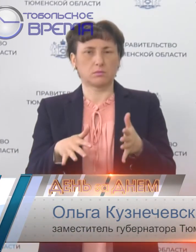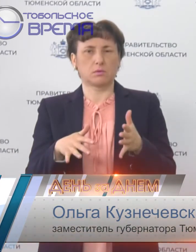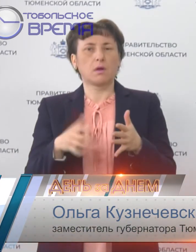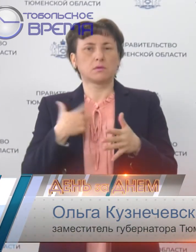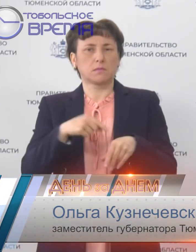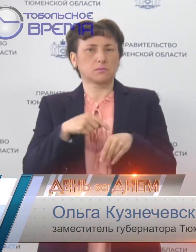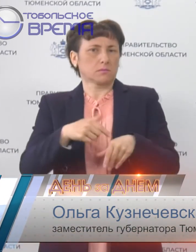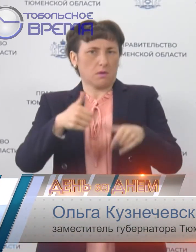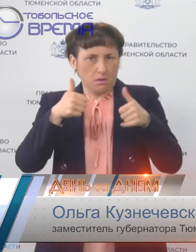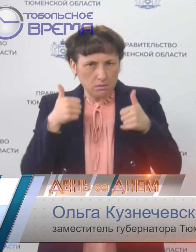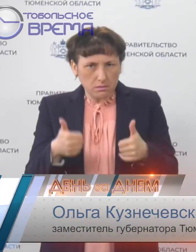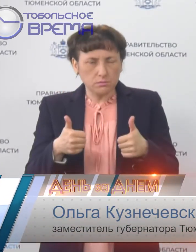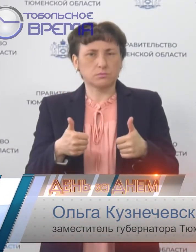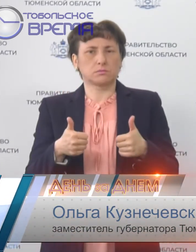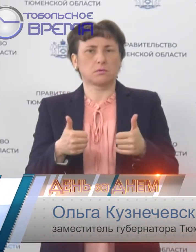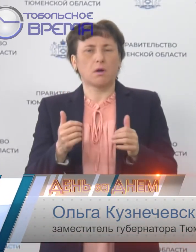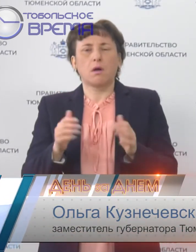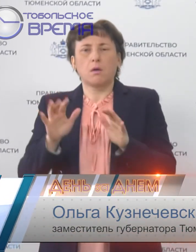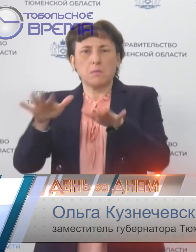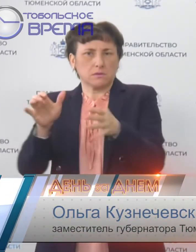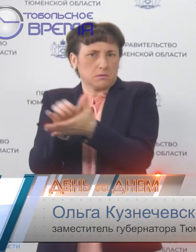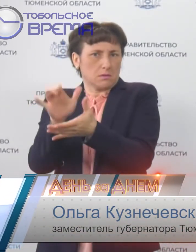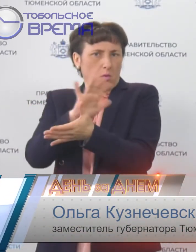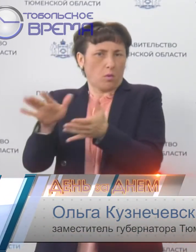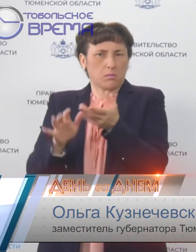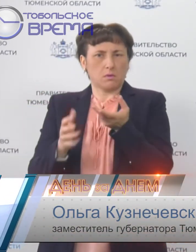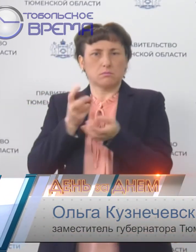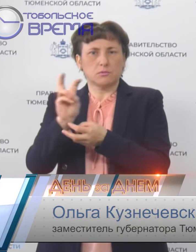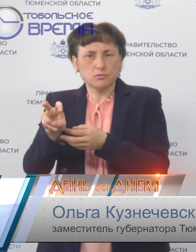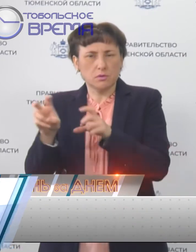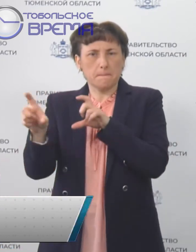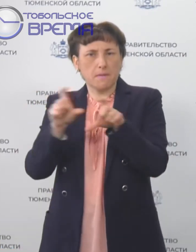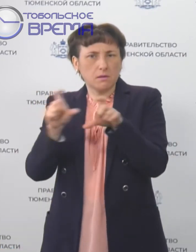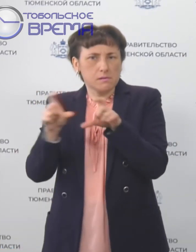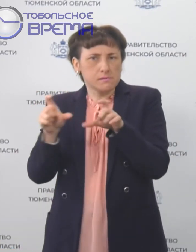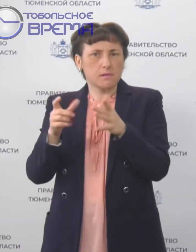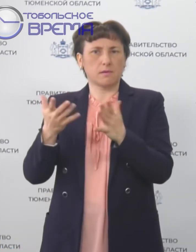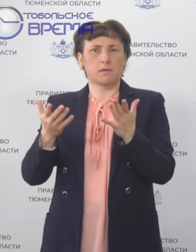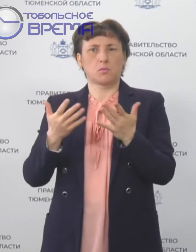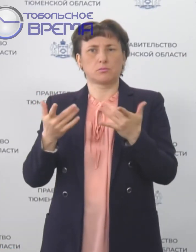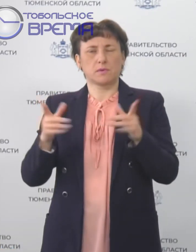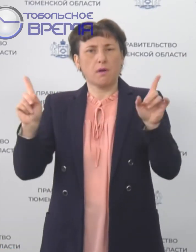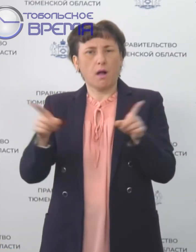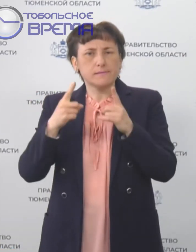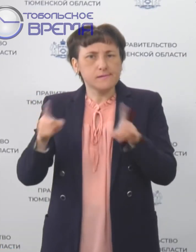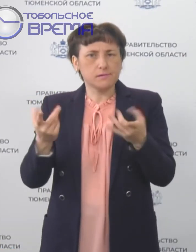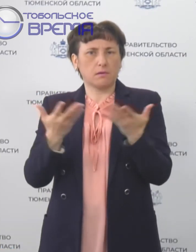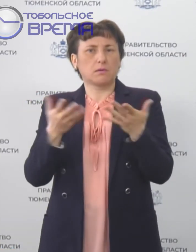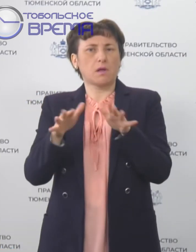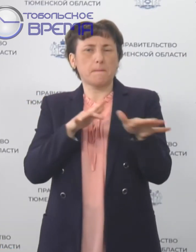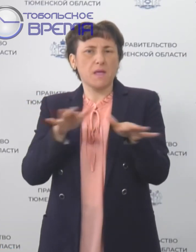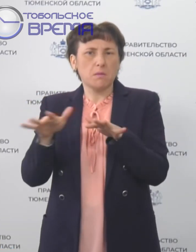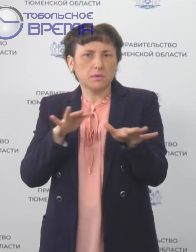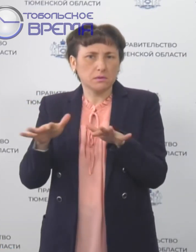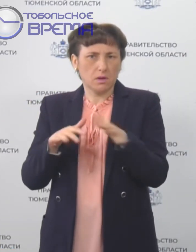себя чувствуете хорошо, вы пришли в незнакомое место, в магазин, на какие-то концерты, на какие-то мероприятия,